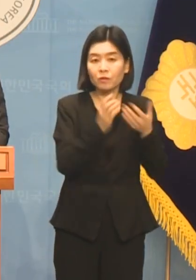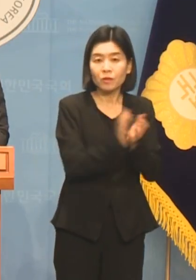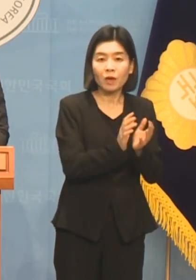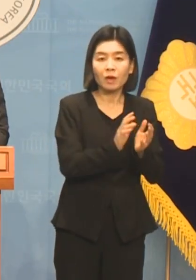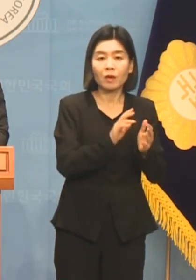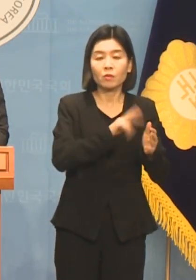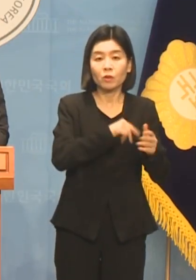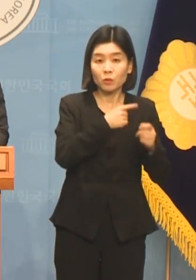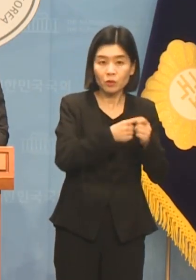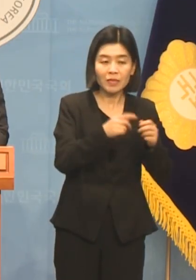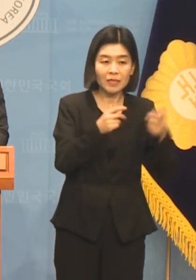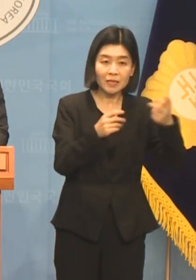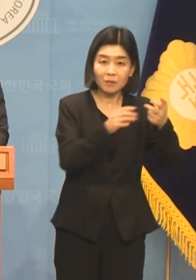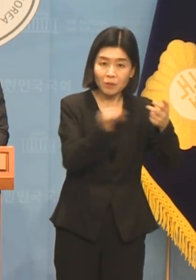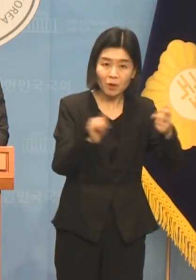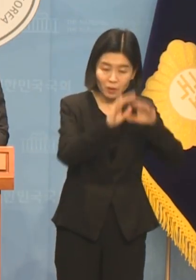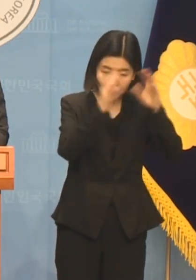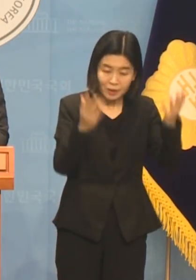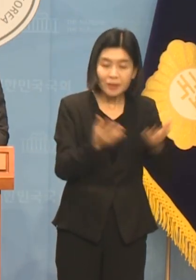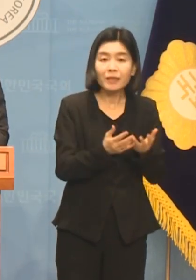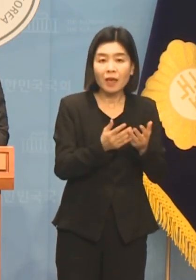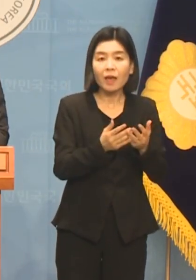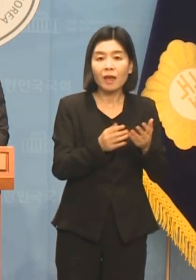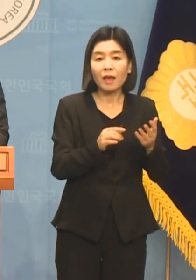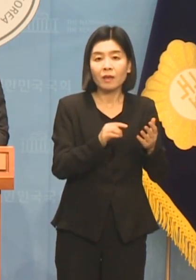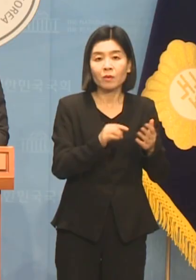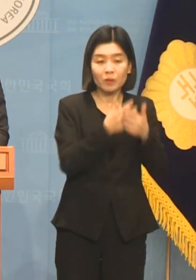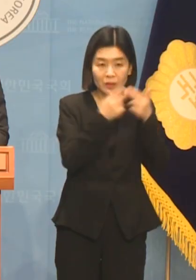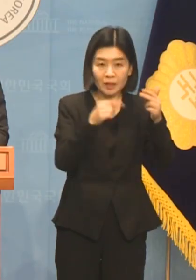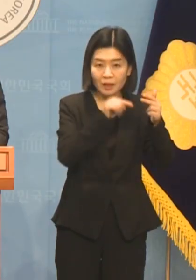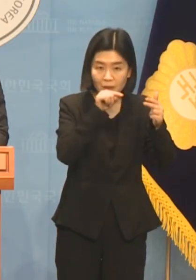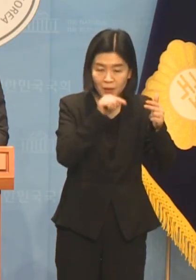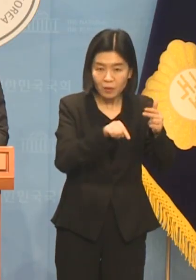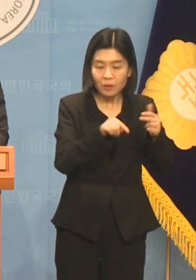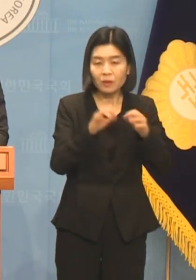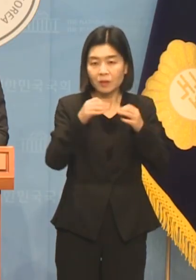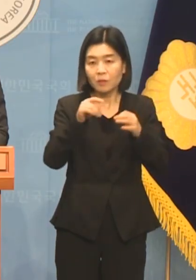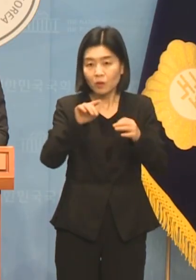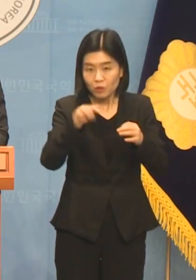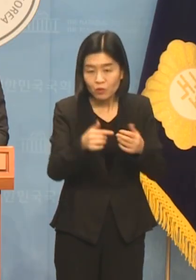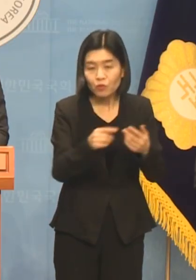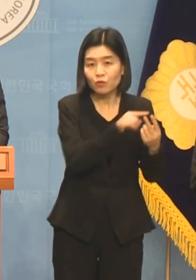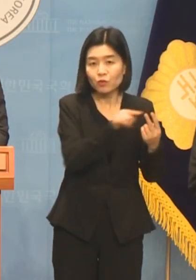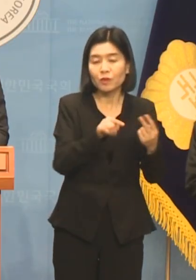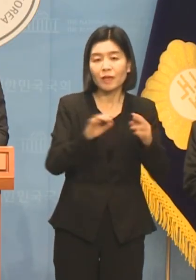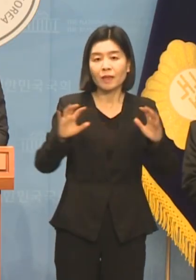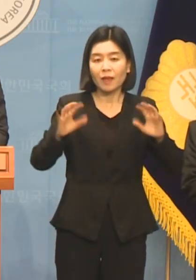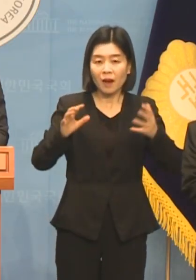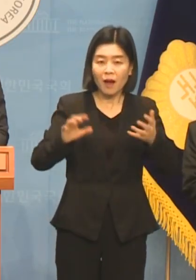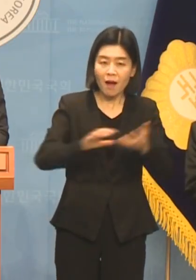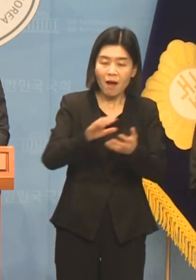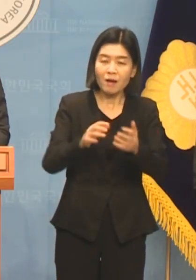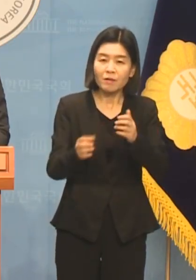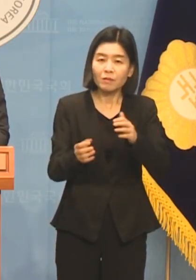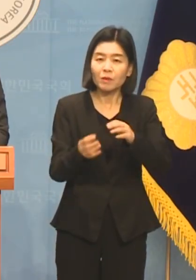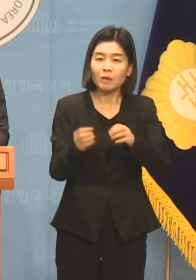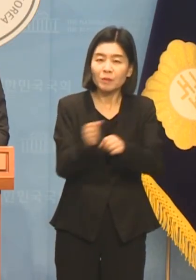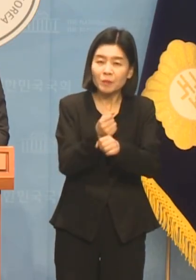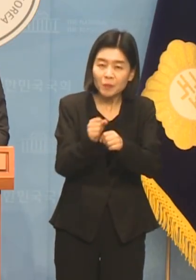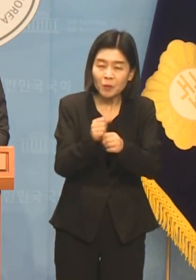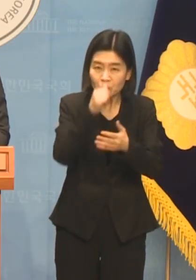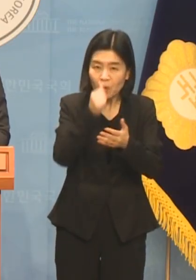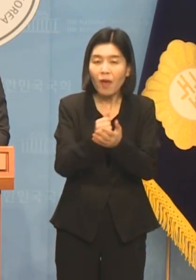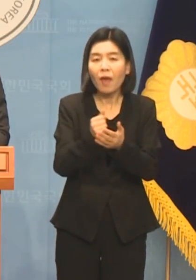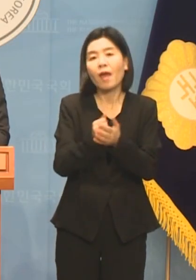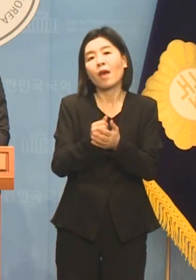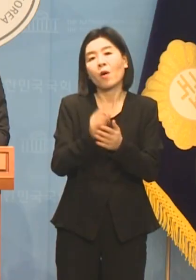70명 전원과 쿠데타 수계 이재명 대표와 김어준 씨를 내란 음모죄와 내란 선동죄로 고발할 것이라고